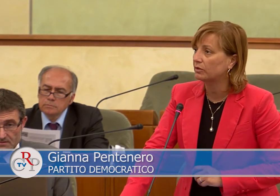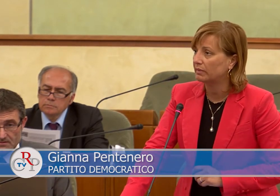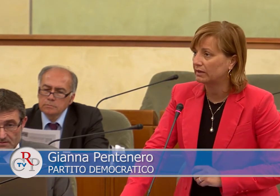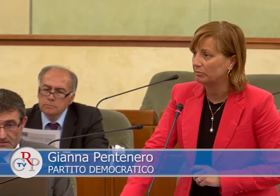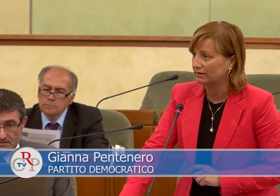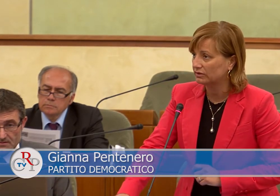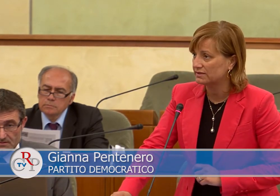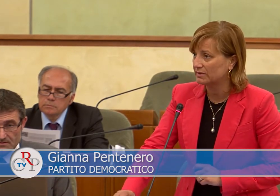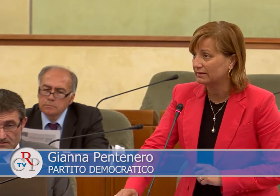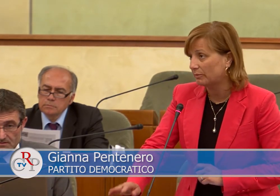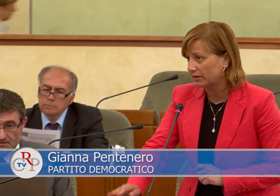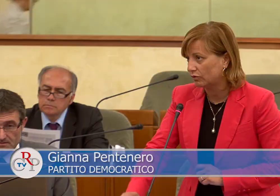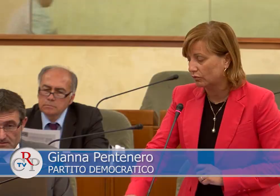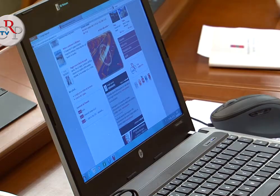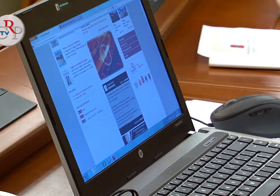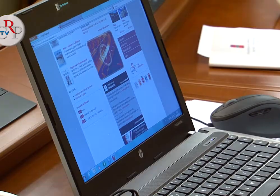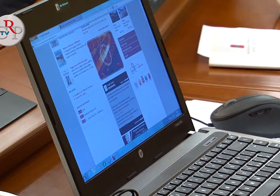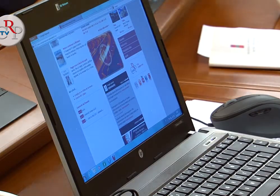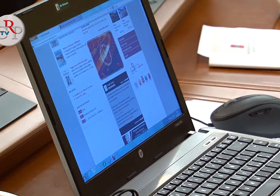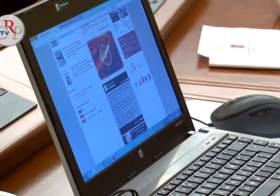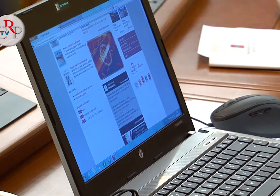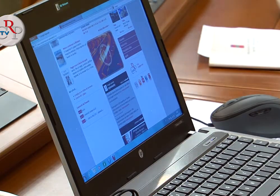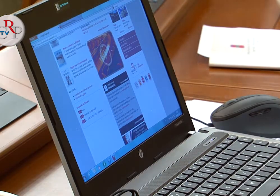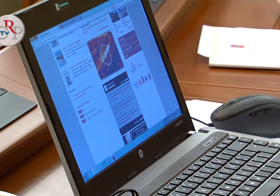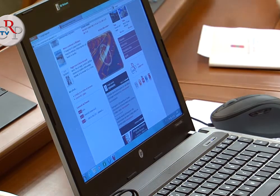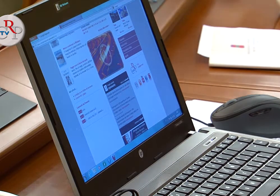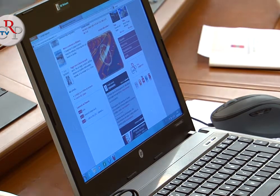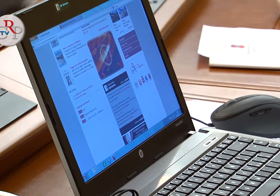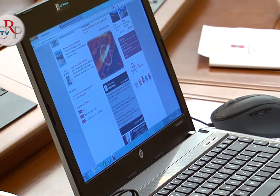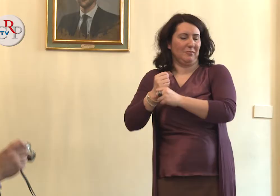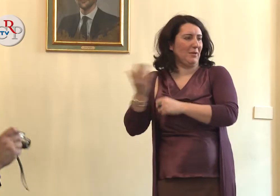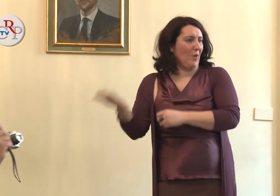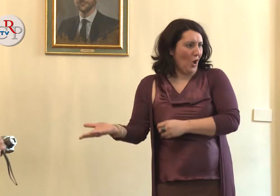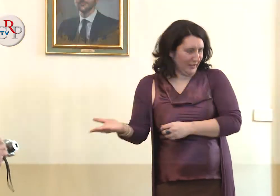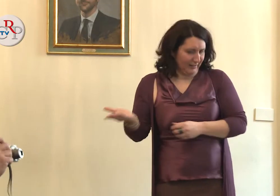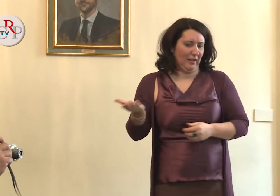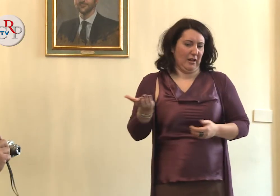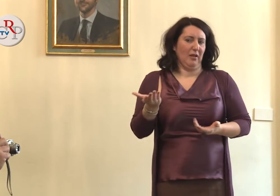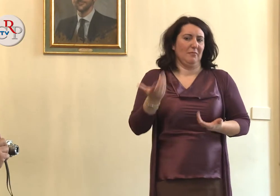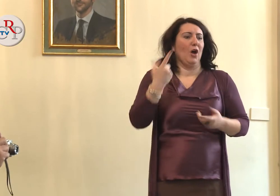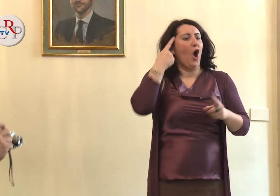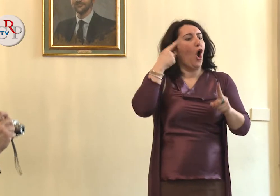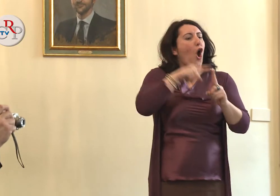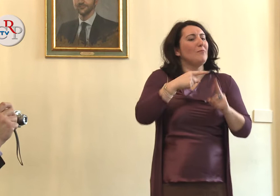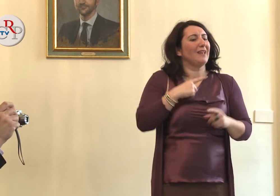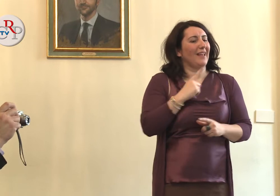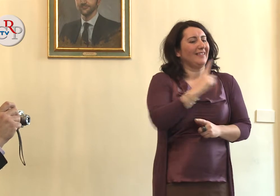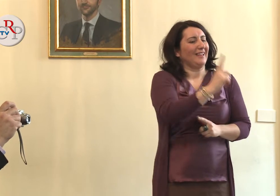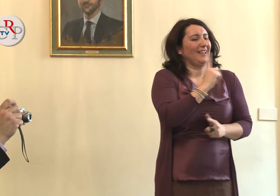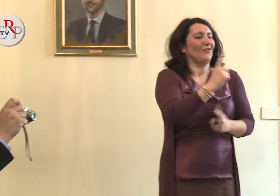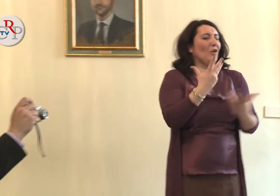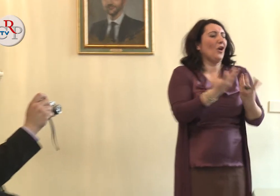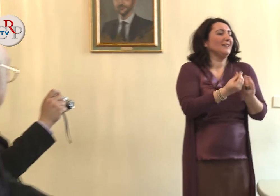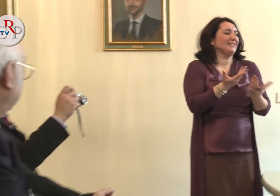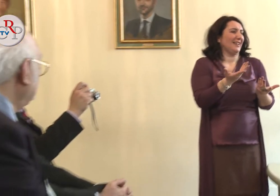modificandolo nella direzione secondo la quale non esiste un'unica possibilità per ogni bambino sordo profondo ma esiste una presa in carico precoce